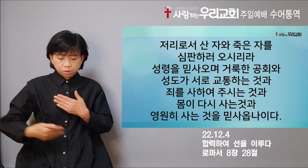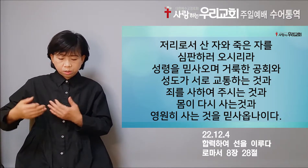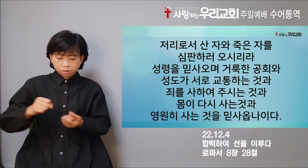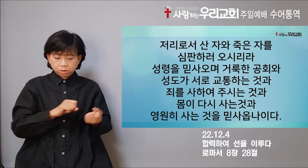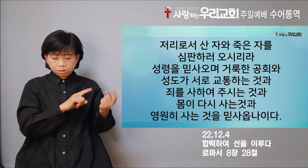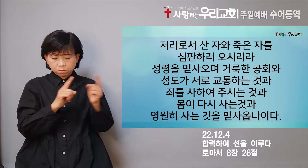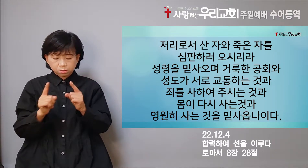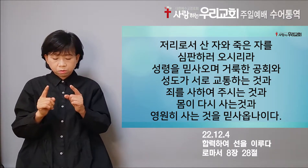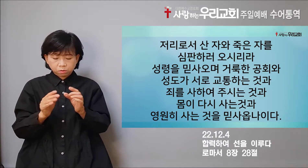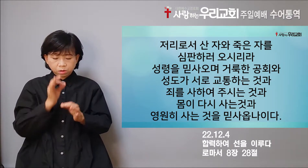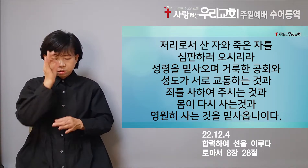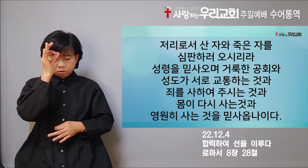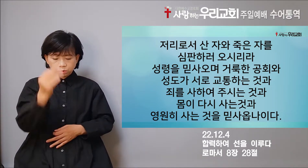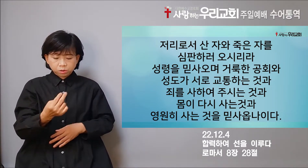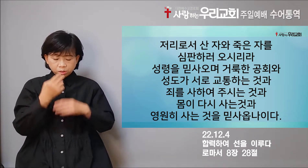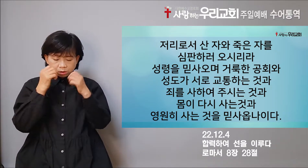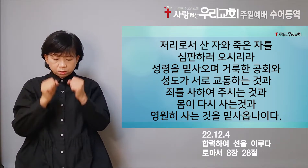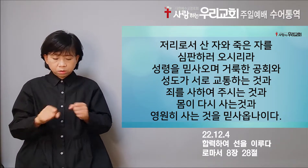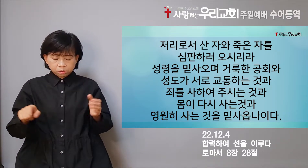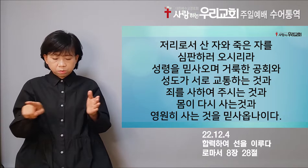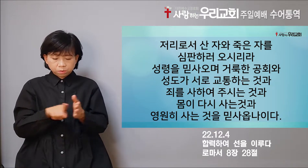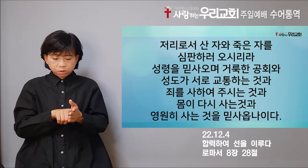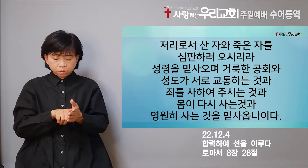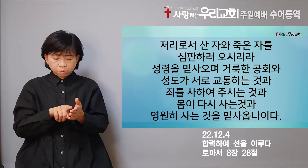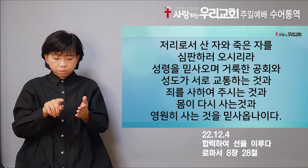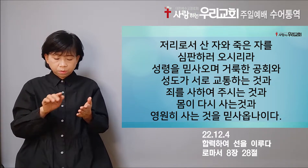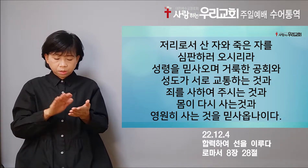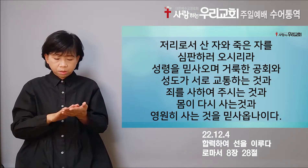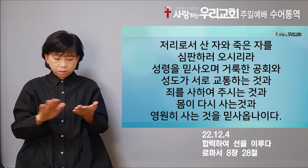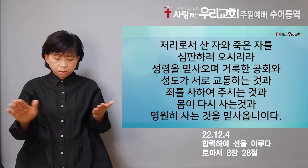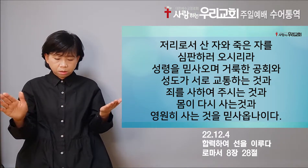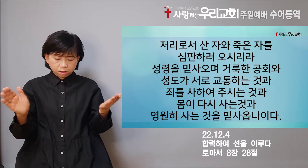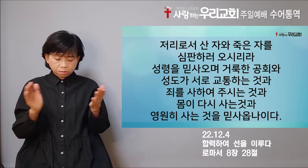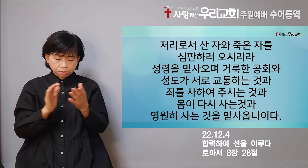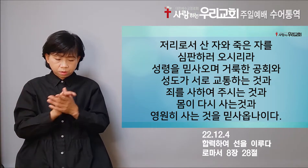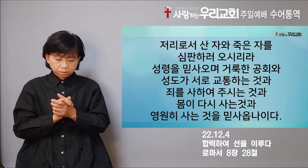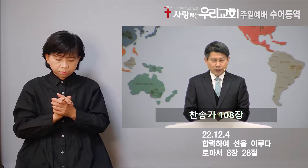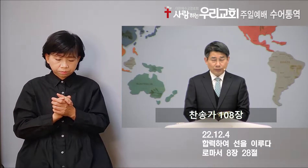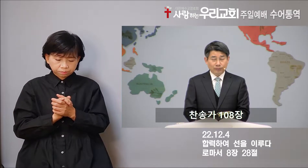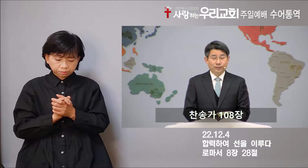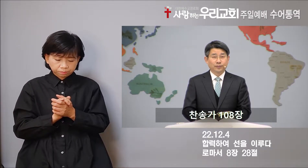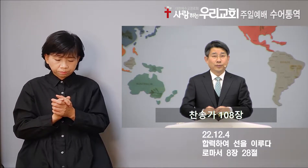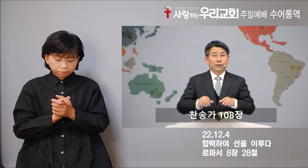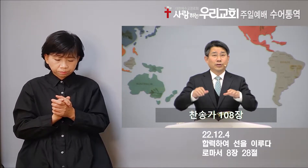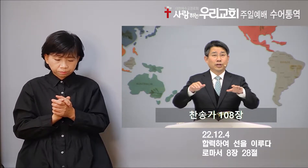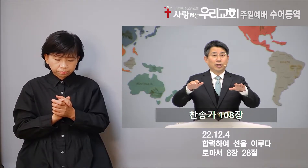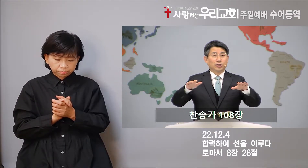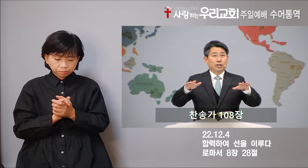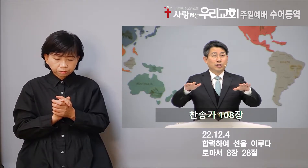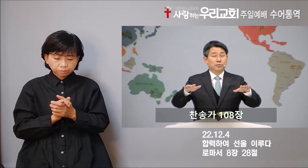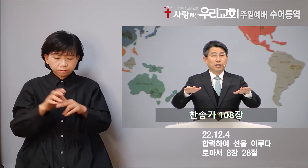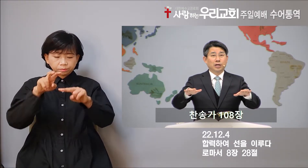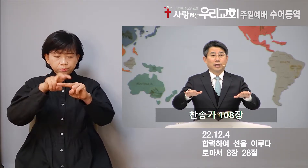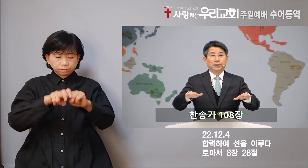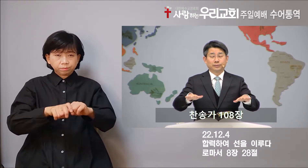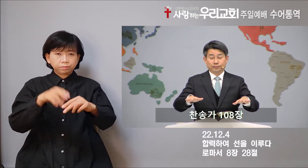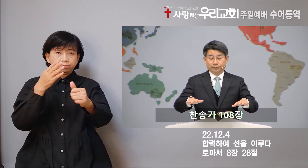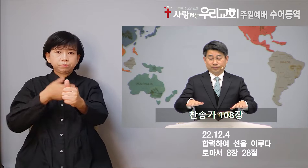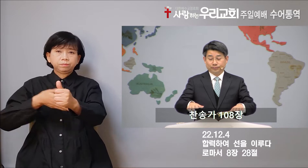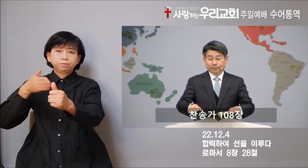다시 사는 것과 영원히 사는 것을 믿사옵나이다. 아멘.